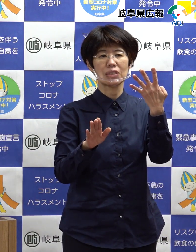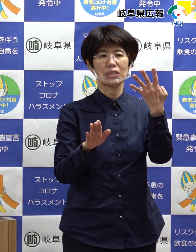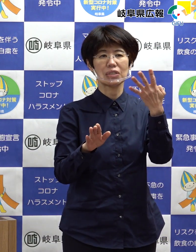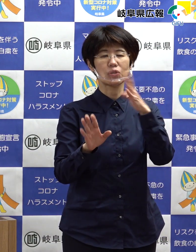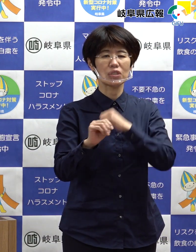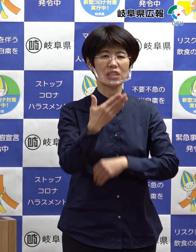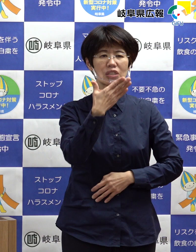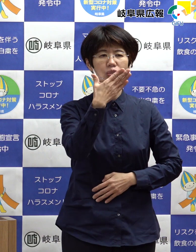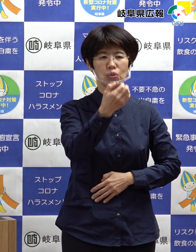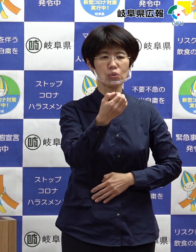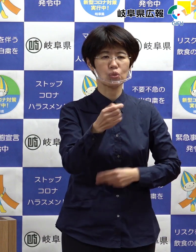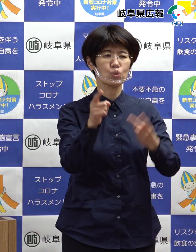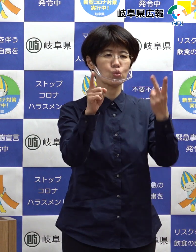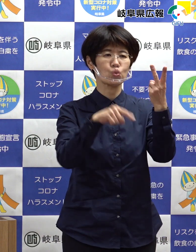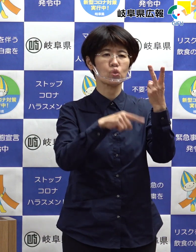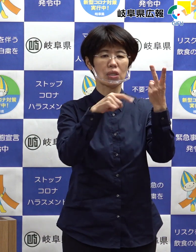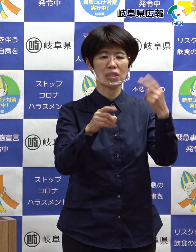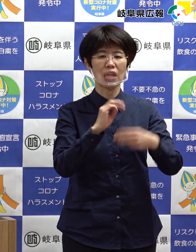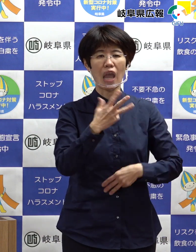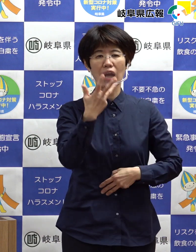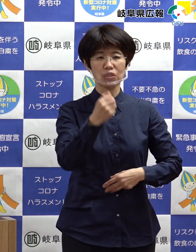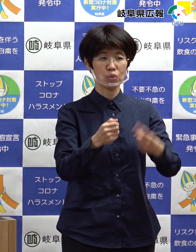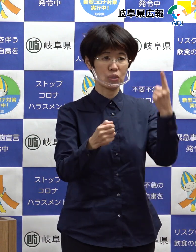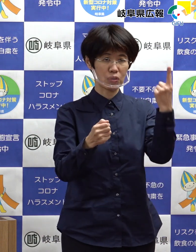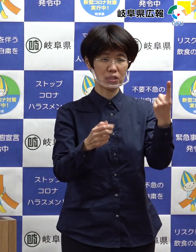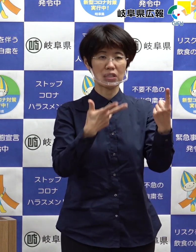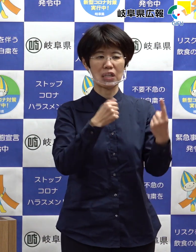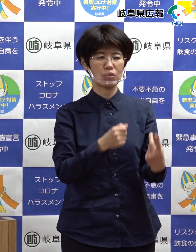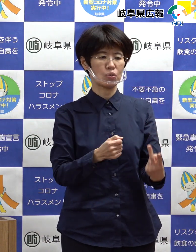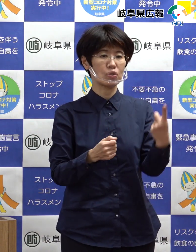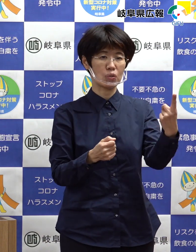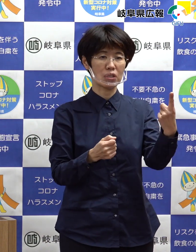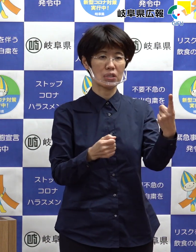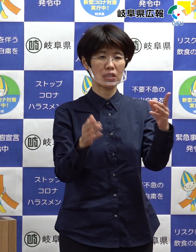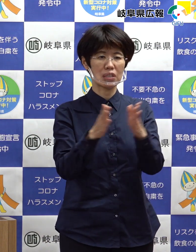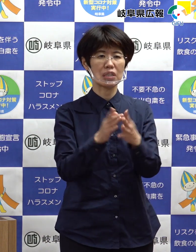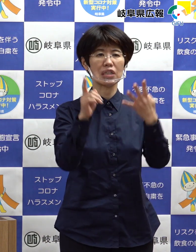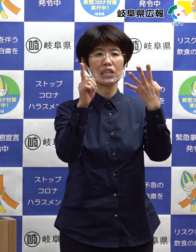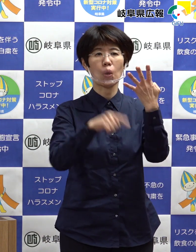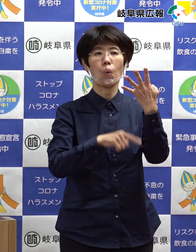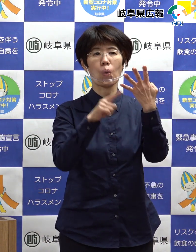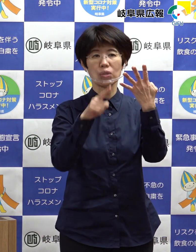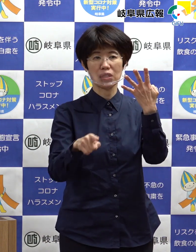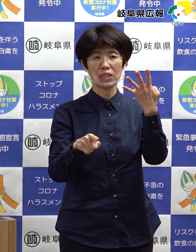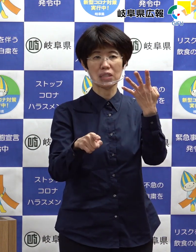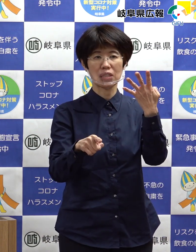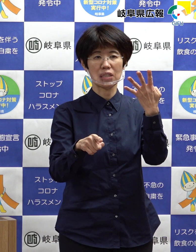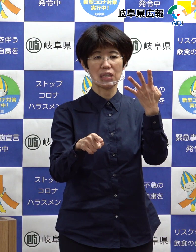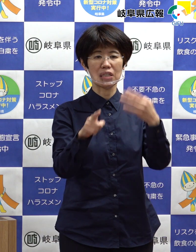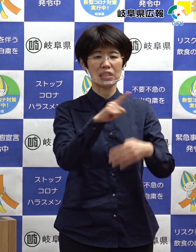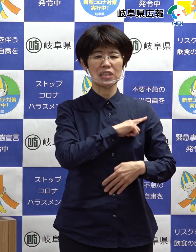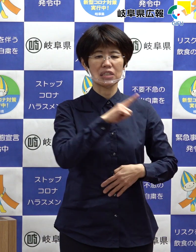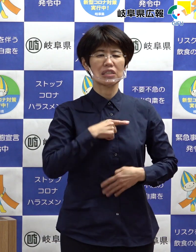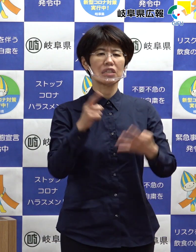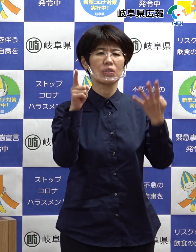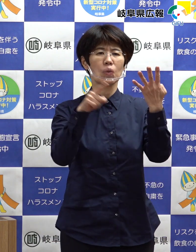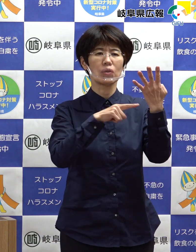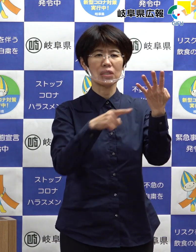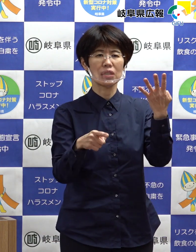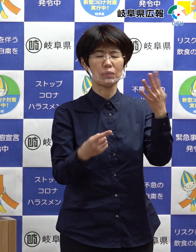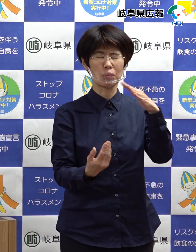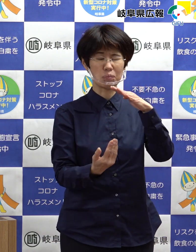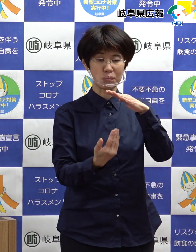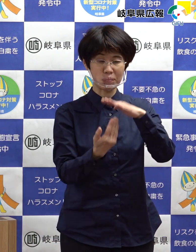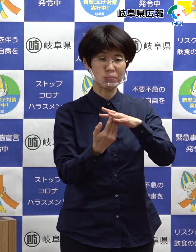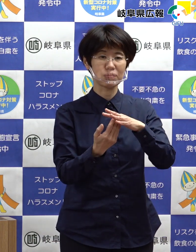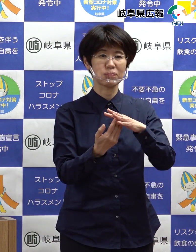90代の方が2人、80代の方が1人、70代の方が1人ということでありまして、この死亡例4、1日4人というのは本県としては